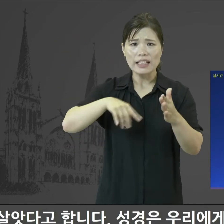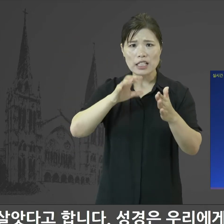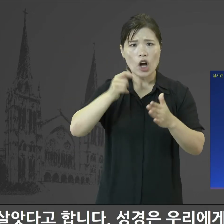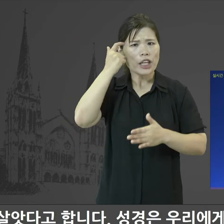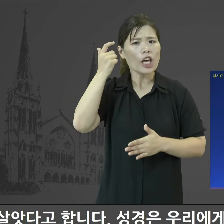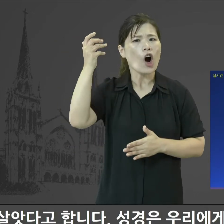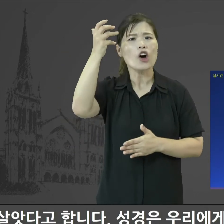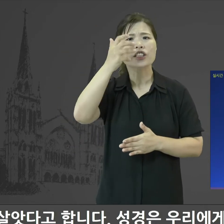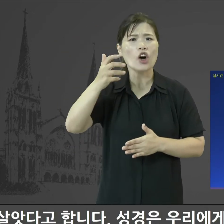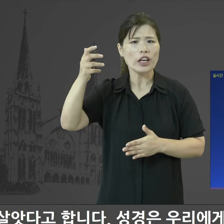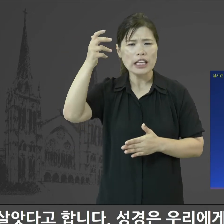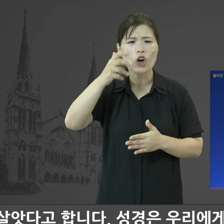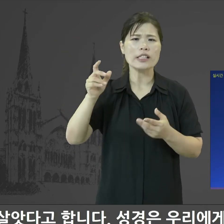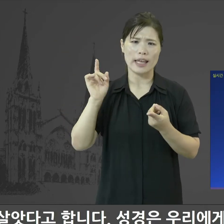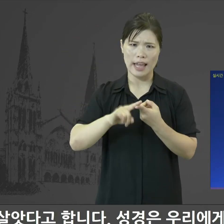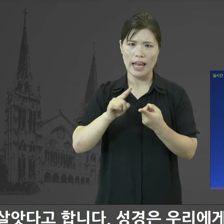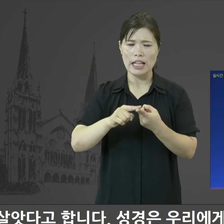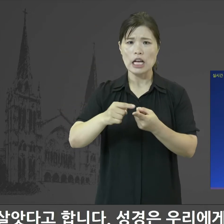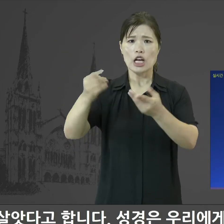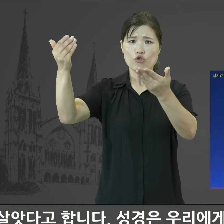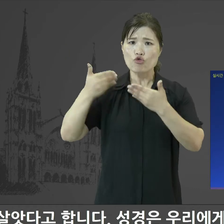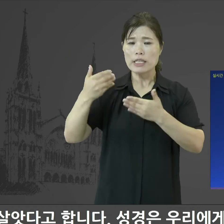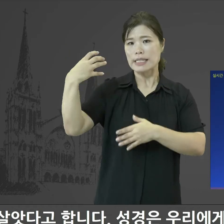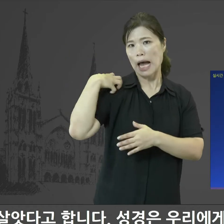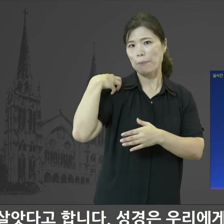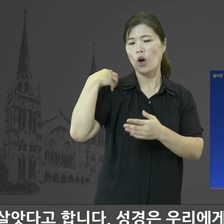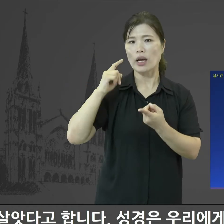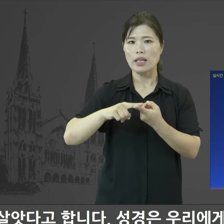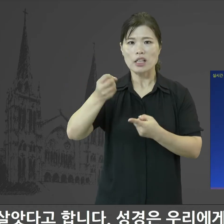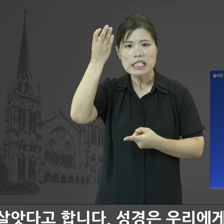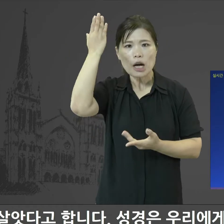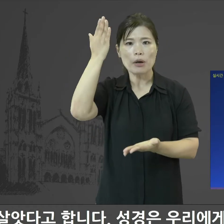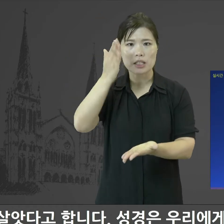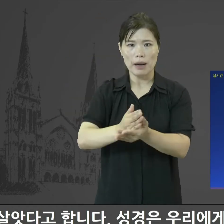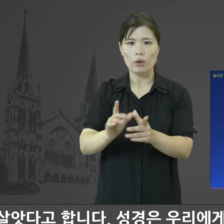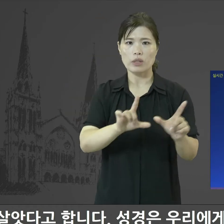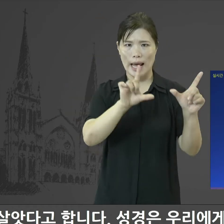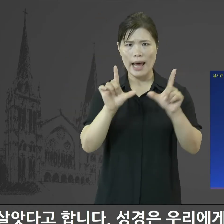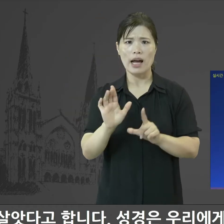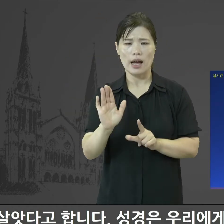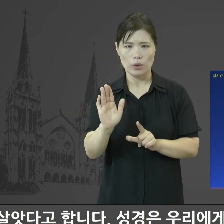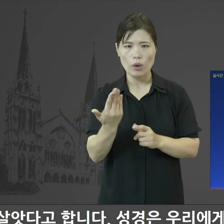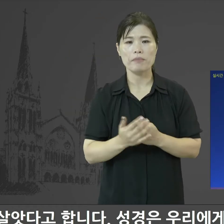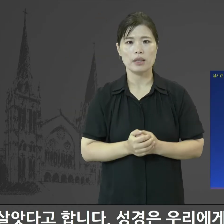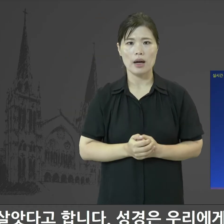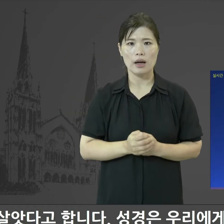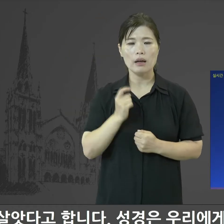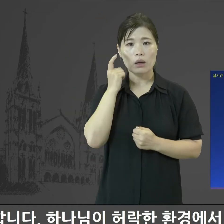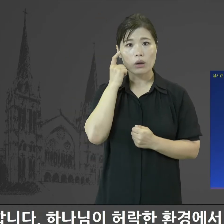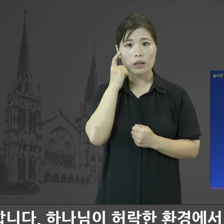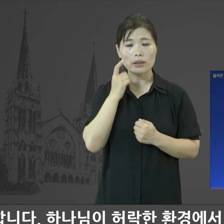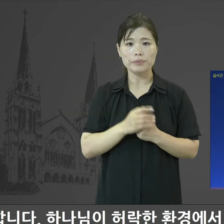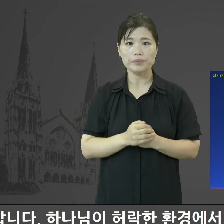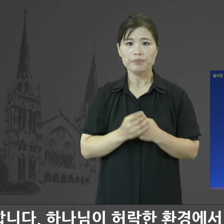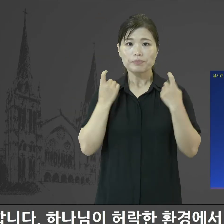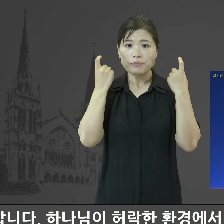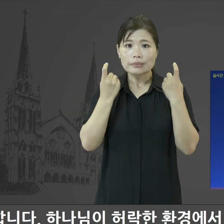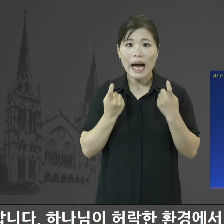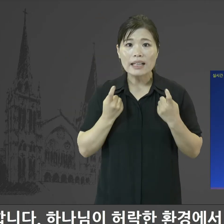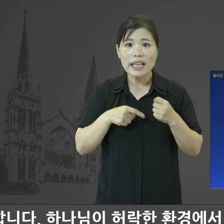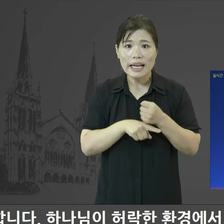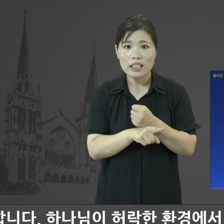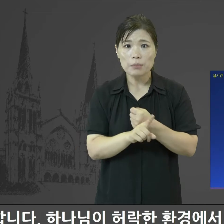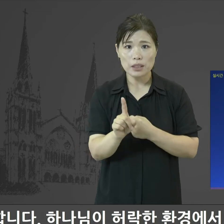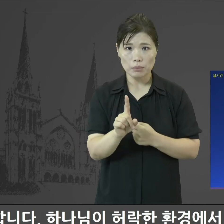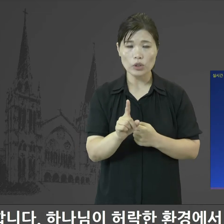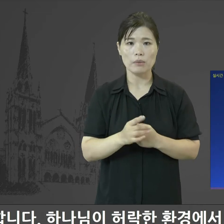정체성을, 우리에게 주어진 사명을 잊어버리지 말고 살라는 말씀입니다. 왜냐하면 이 나그네라는 의미